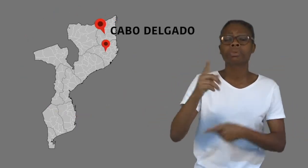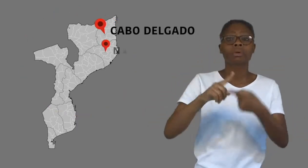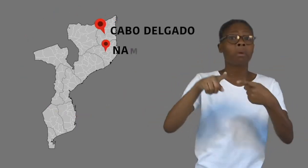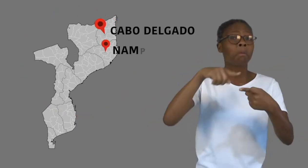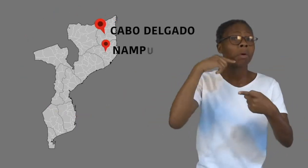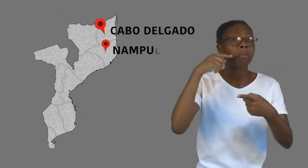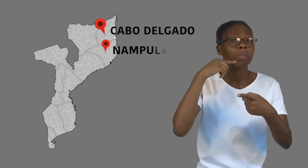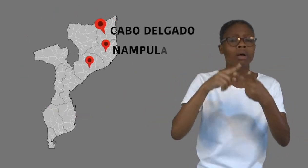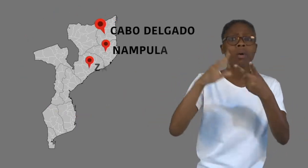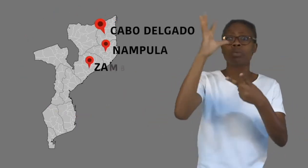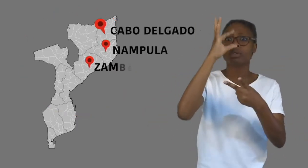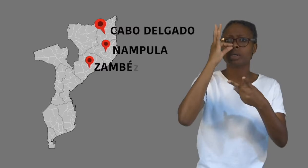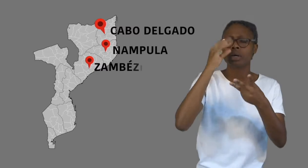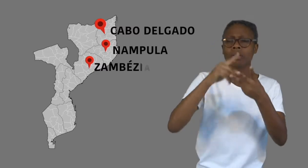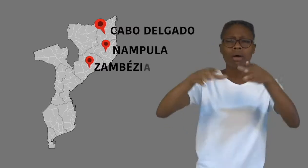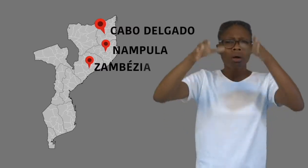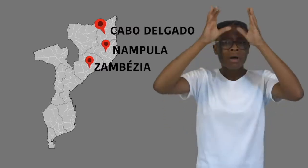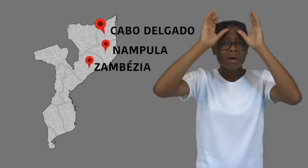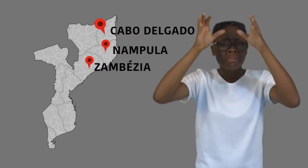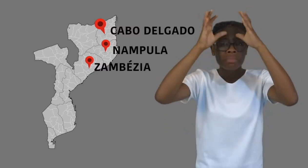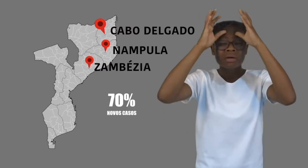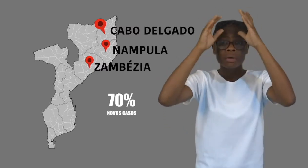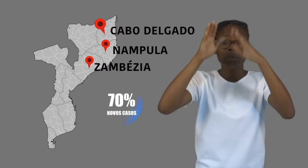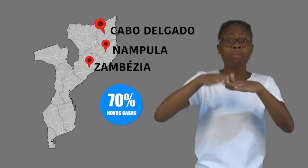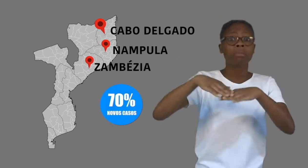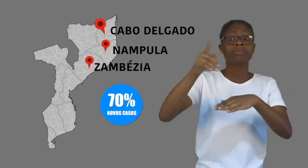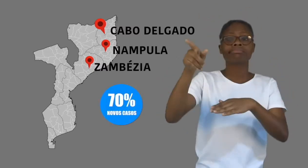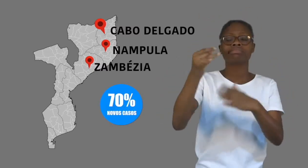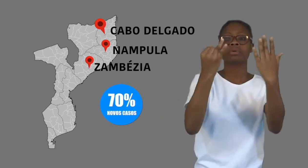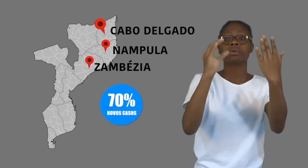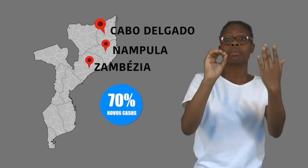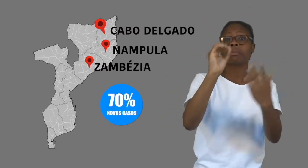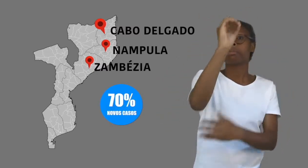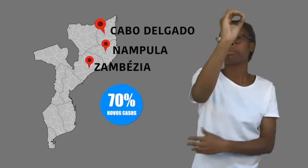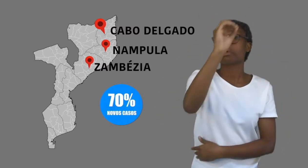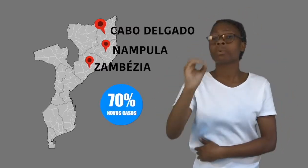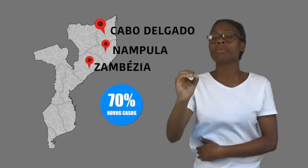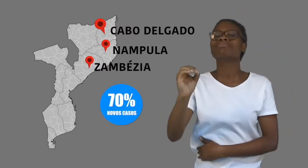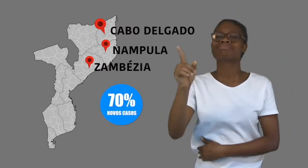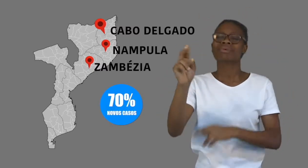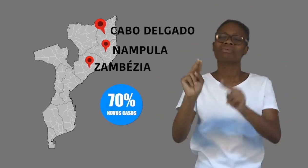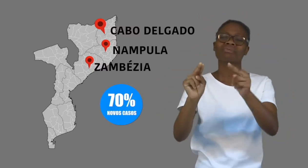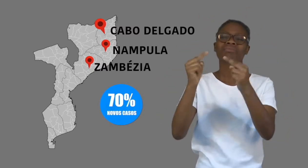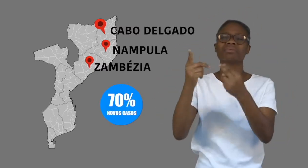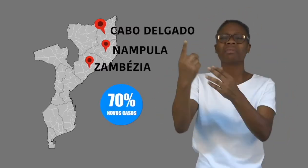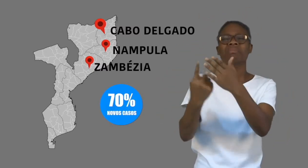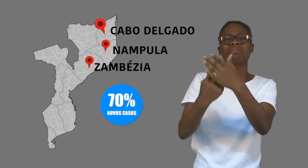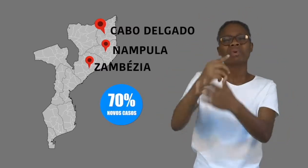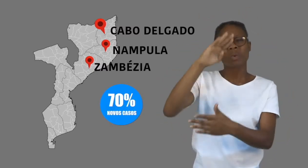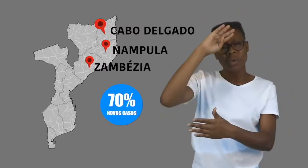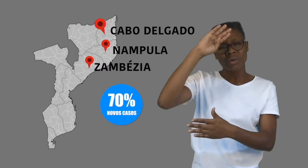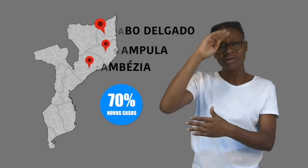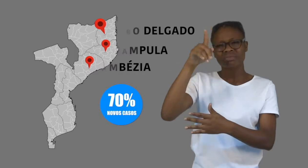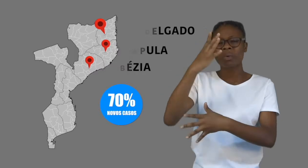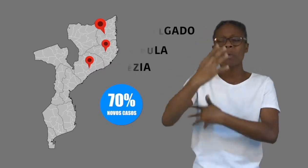Nampula e Zambésia representam mais de 70% de novos casos notificados por ano. A lepra